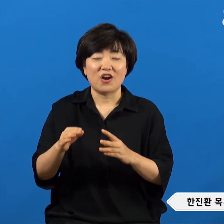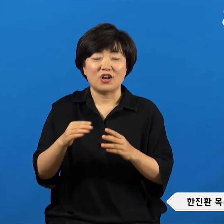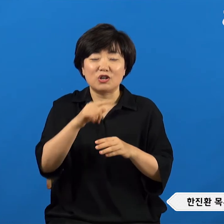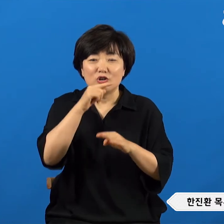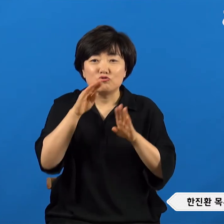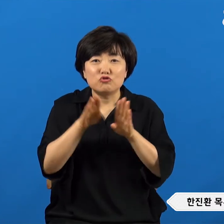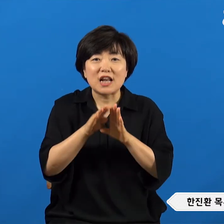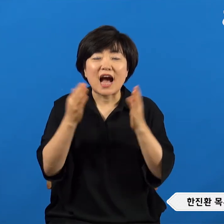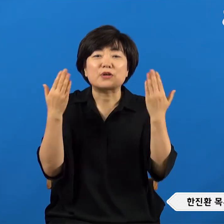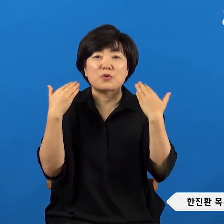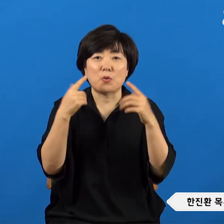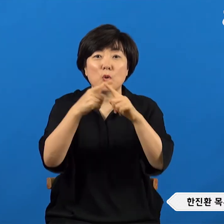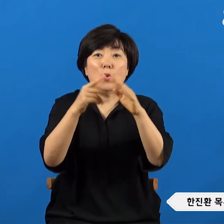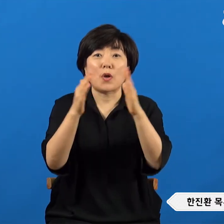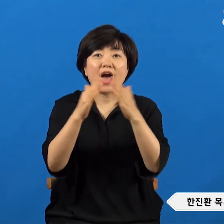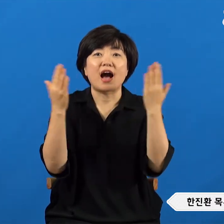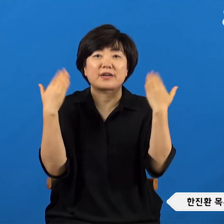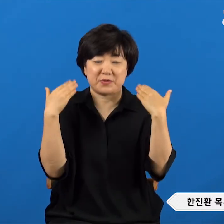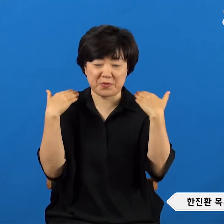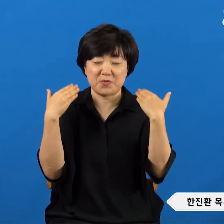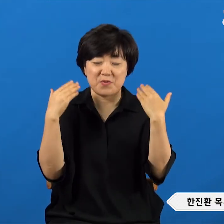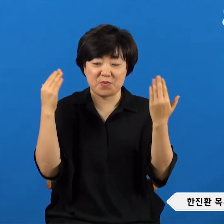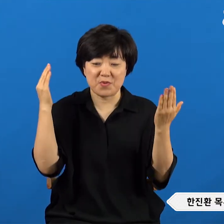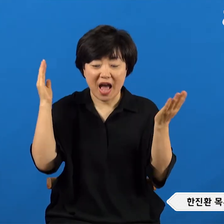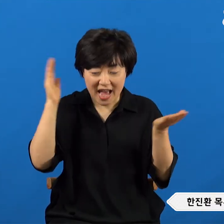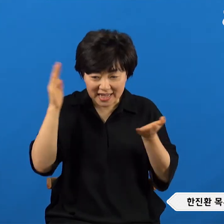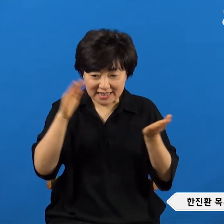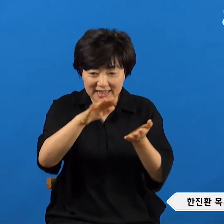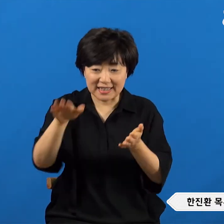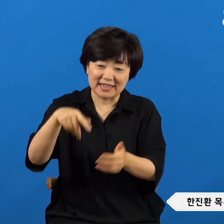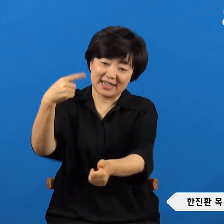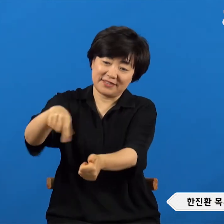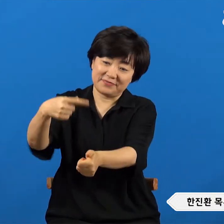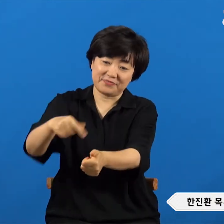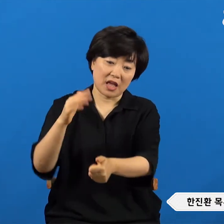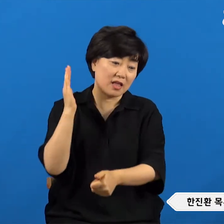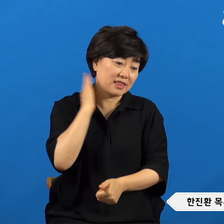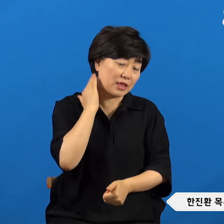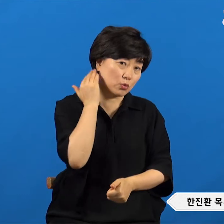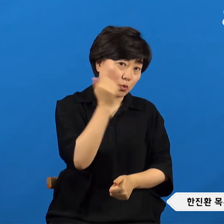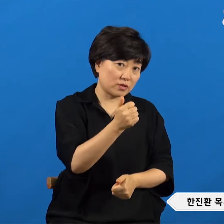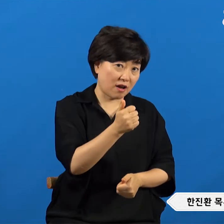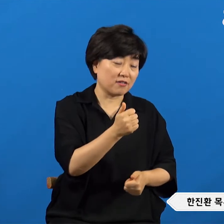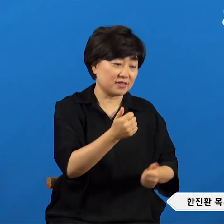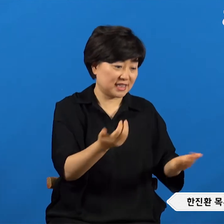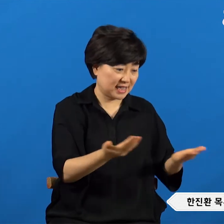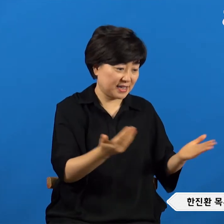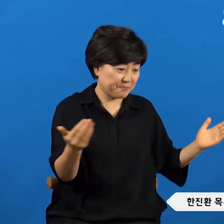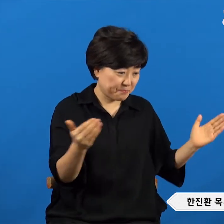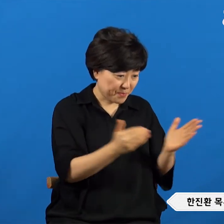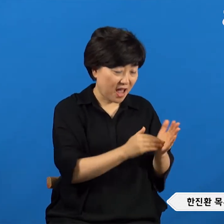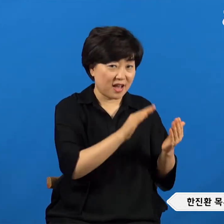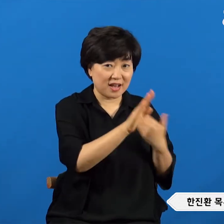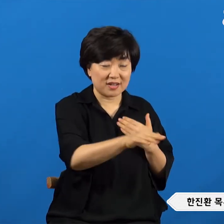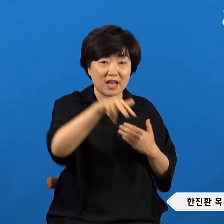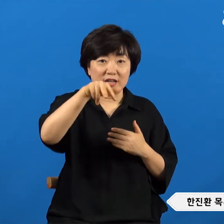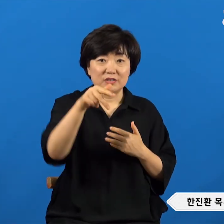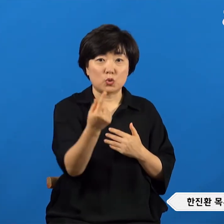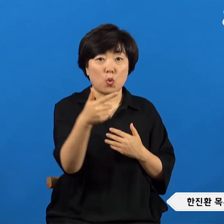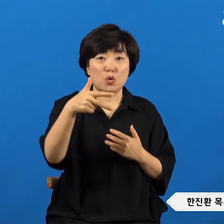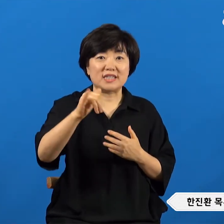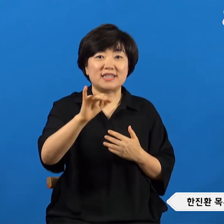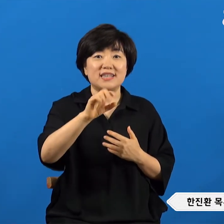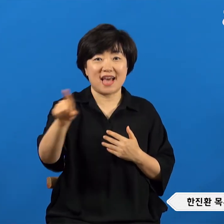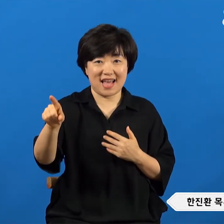맡아서 아이들을 가르쳤습니다. 대통령 임기가 끝나자마자 어김없이 조지아에 있는 자기